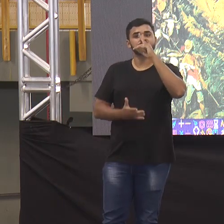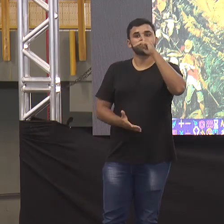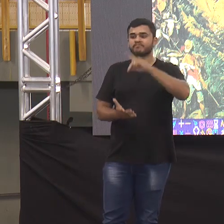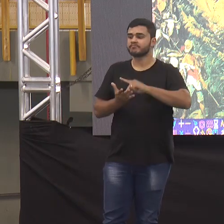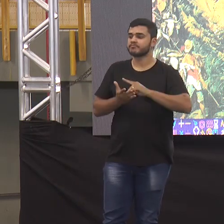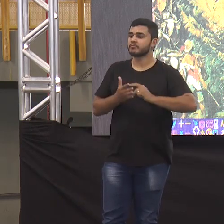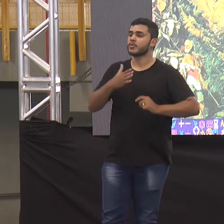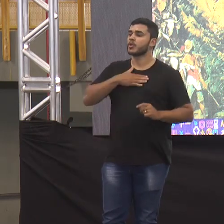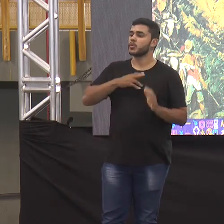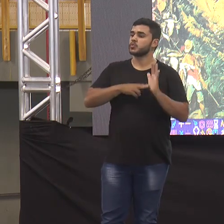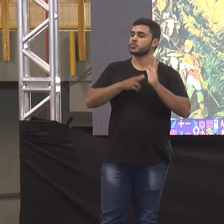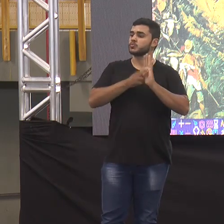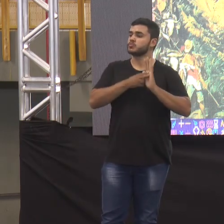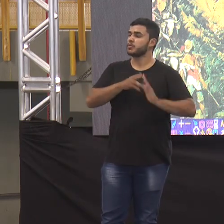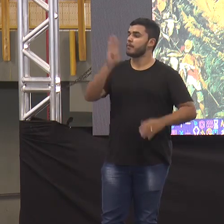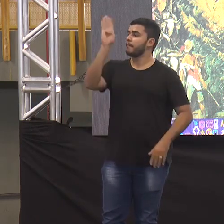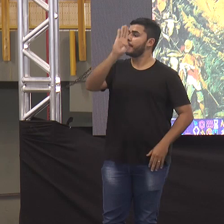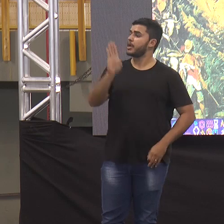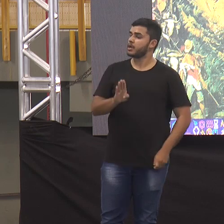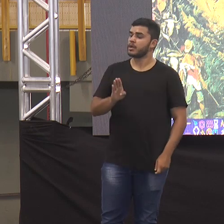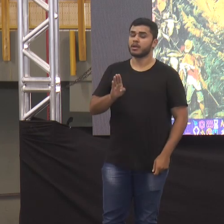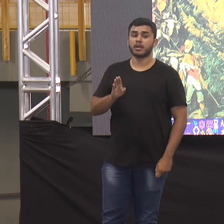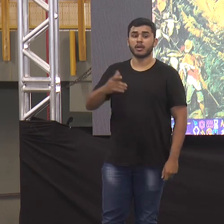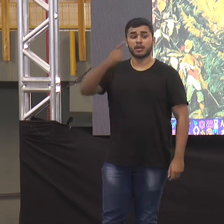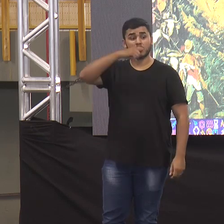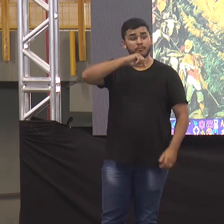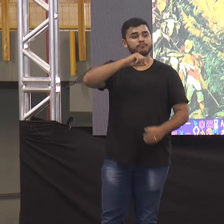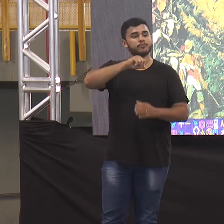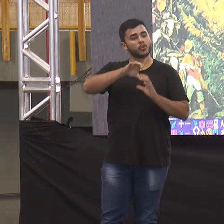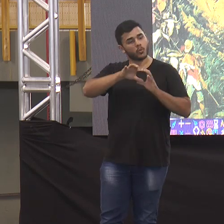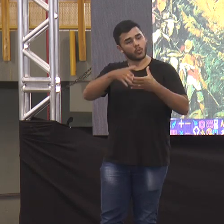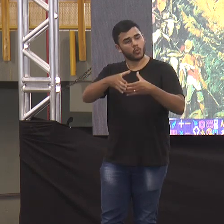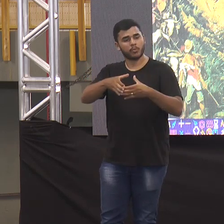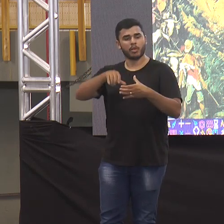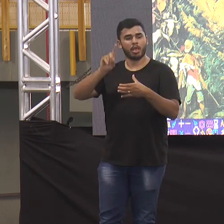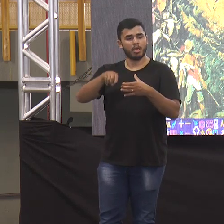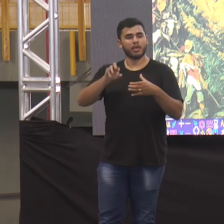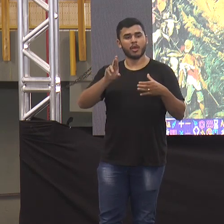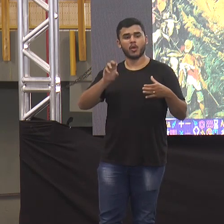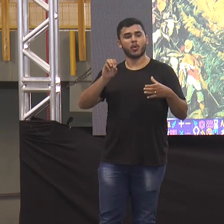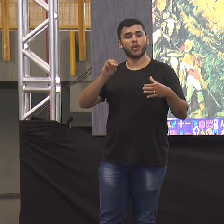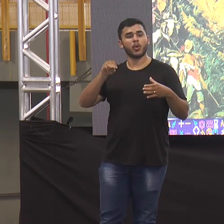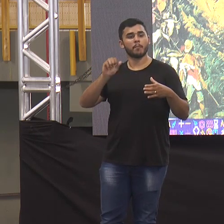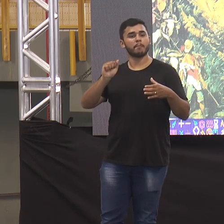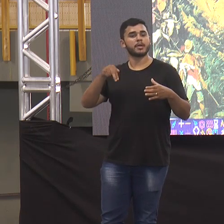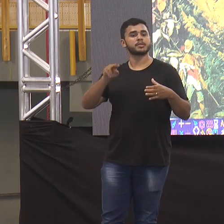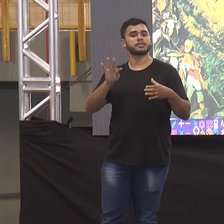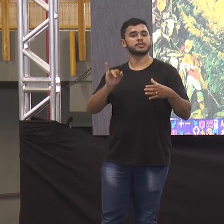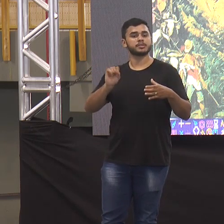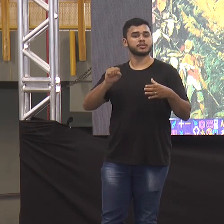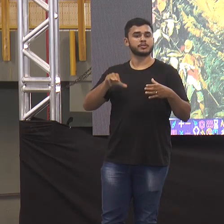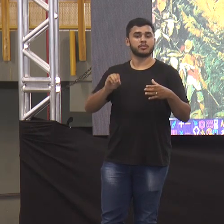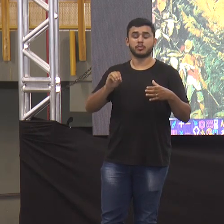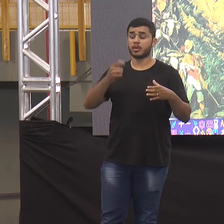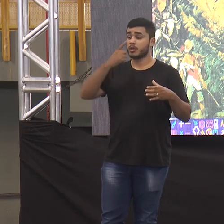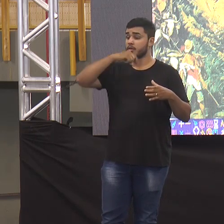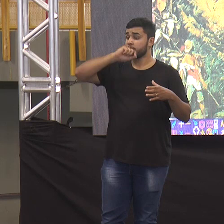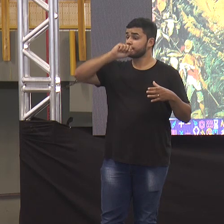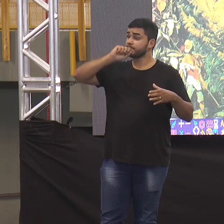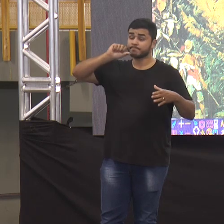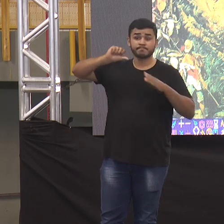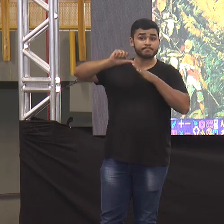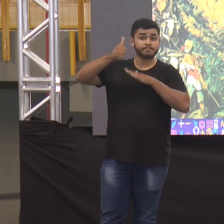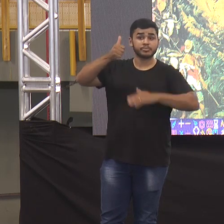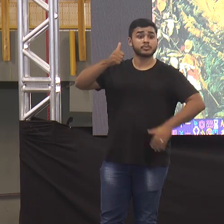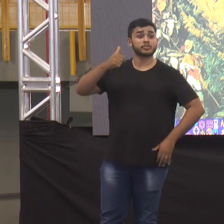que é ser brasileiro foi o romântico, foi o romantismo. E o grande patrono desse